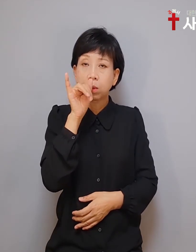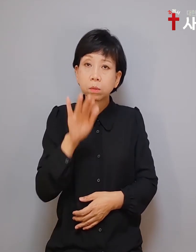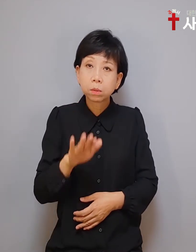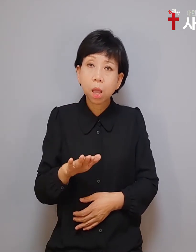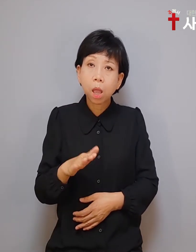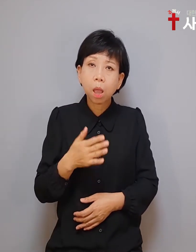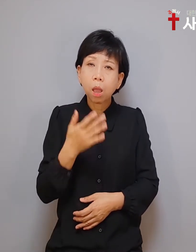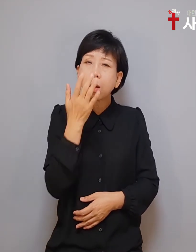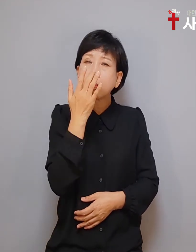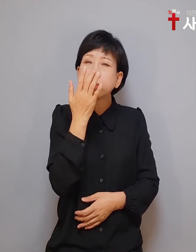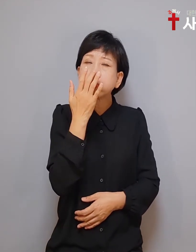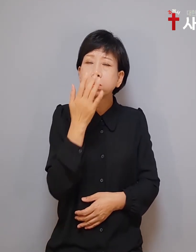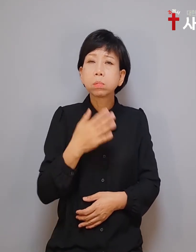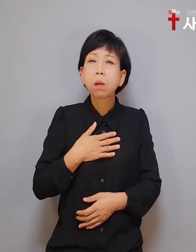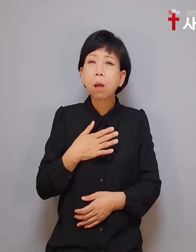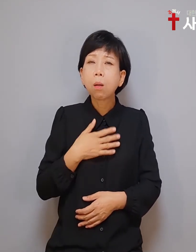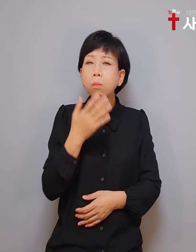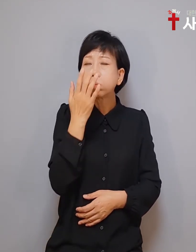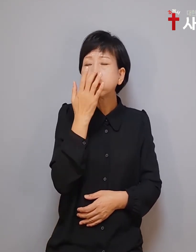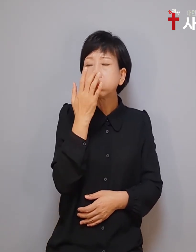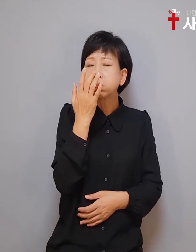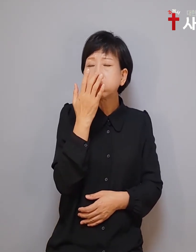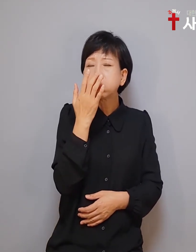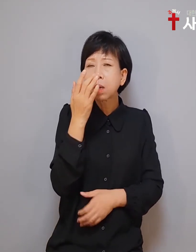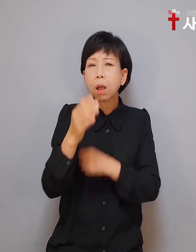깨달아지지 않는 거죠.